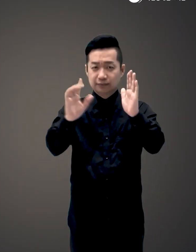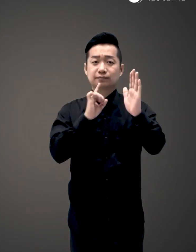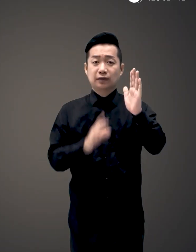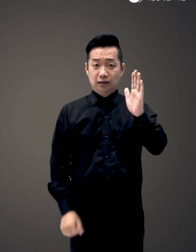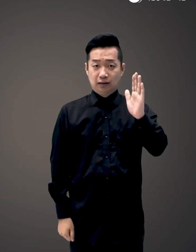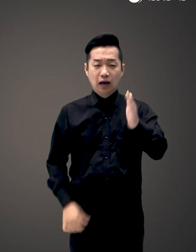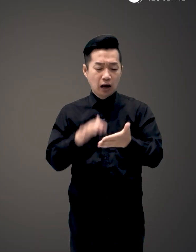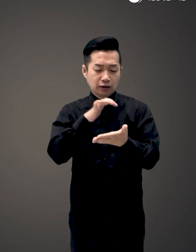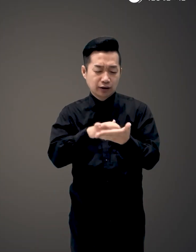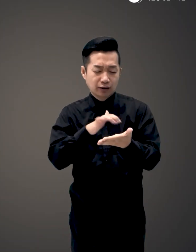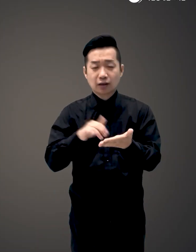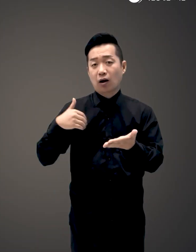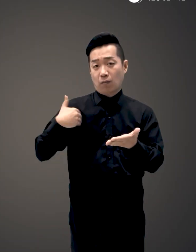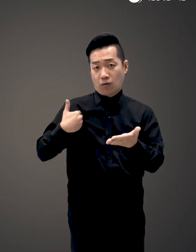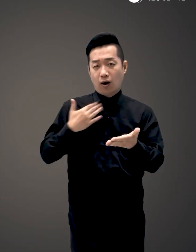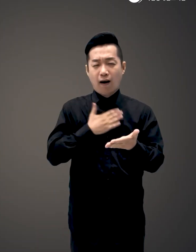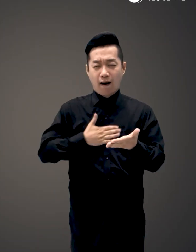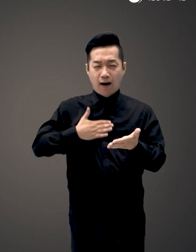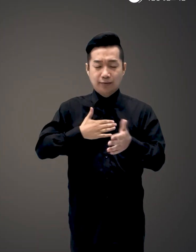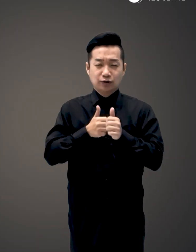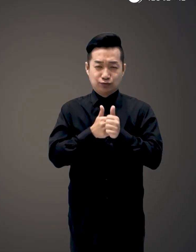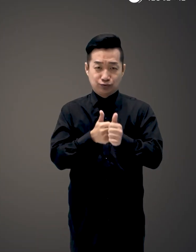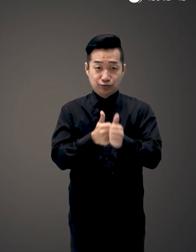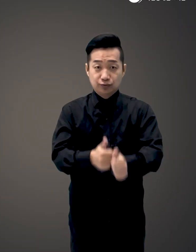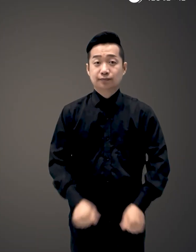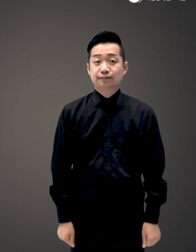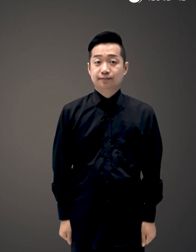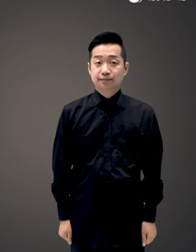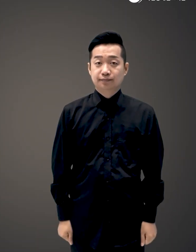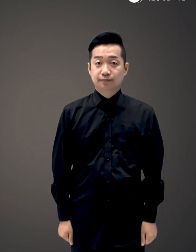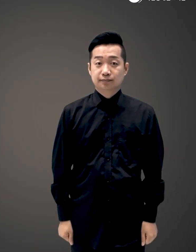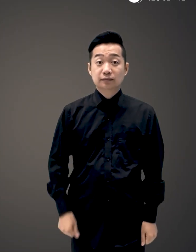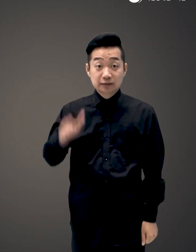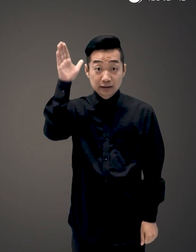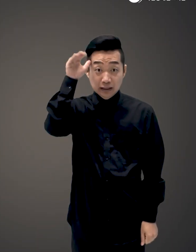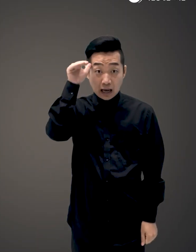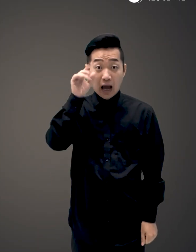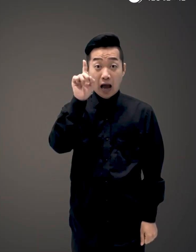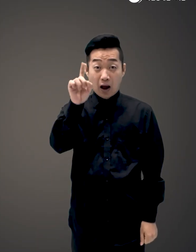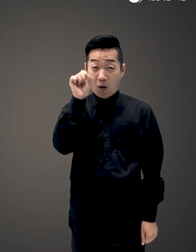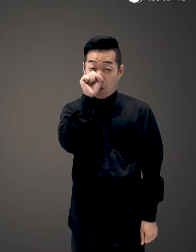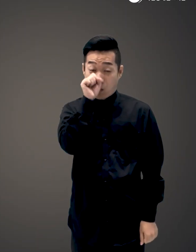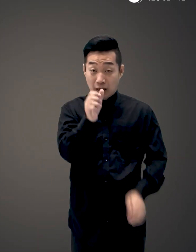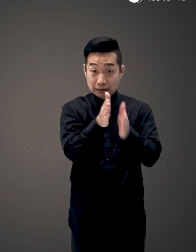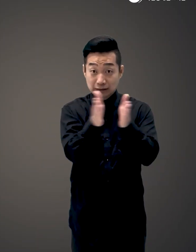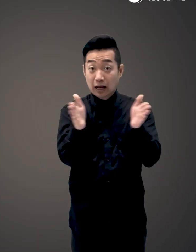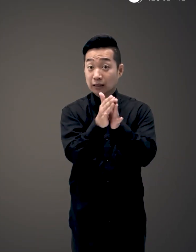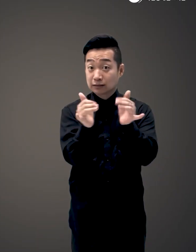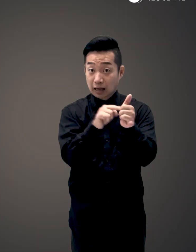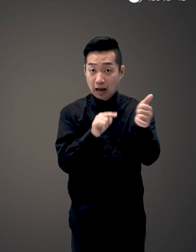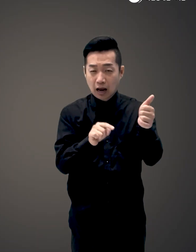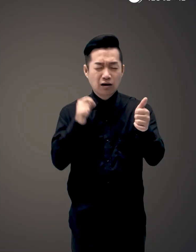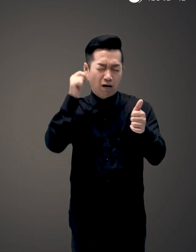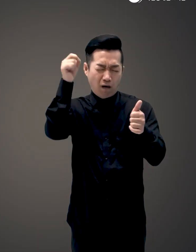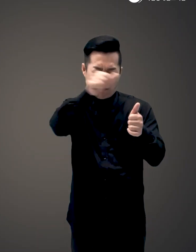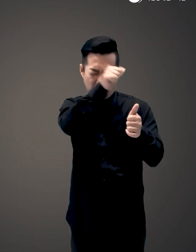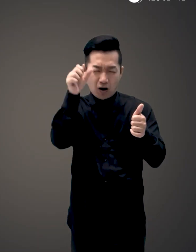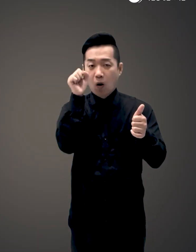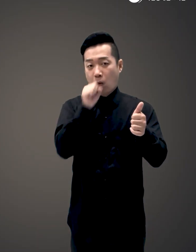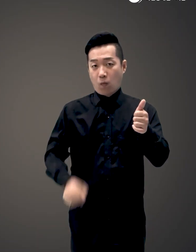직진입니다. 계산할 줄 모르고 감성에 충실합니다. 개는 한번 좋아하게 된 사람은 영원히